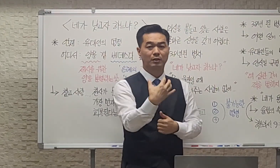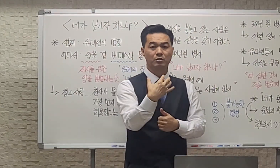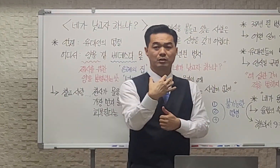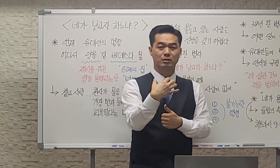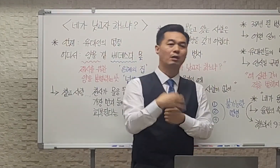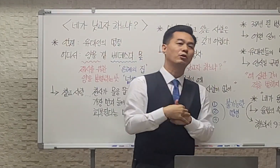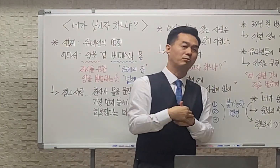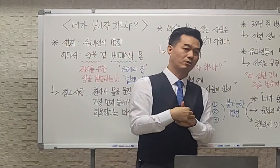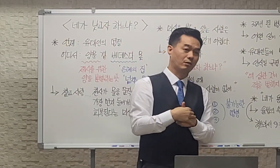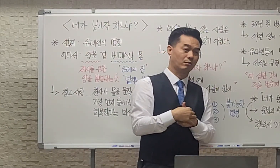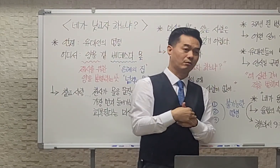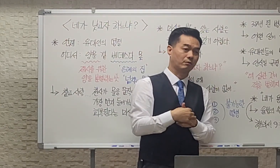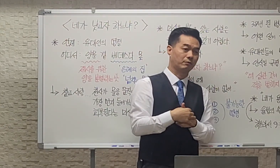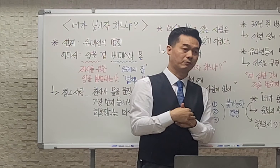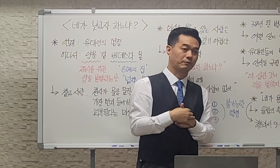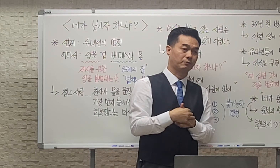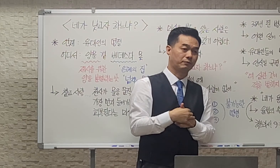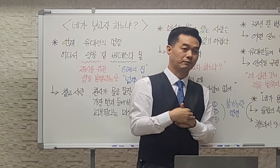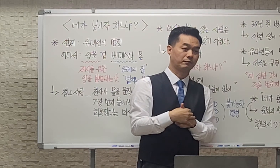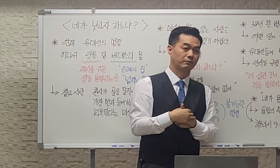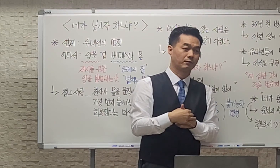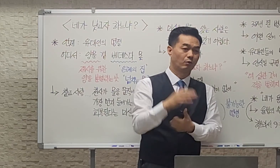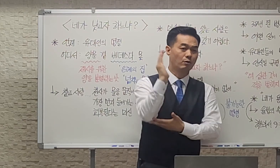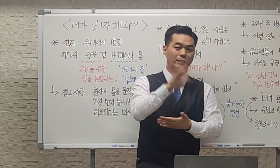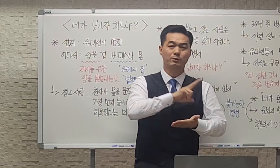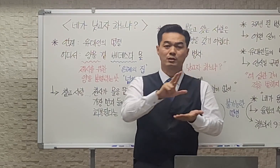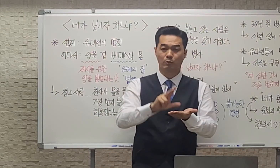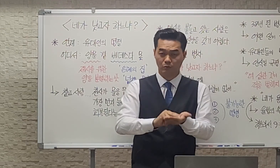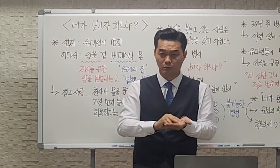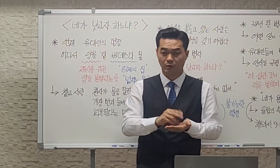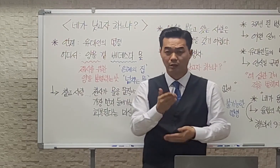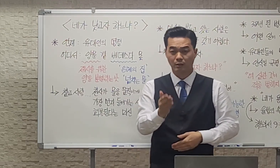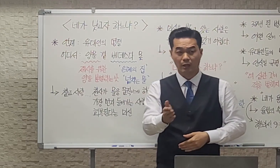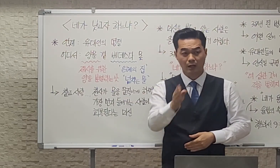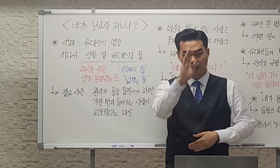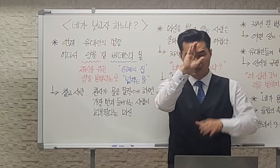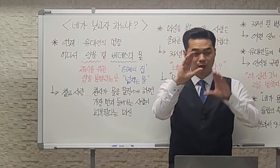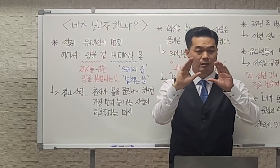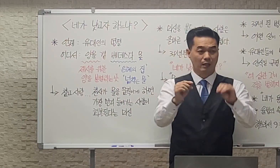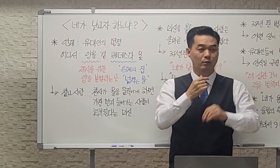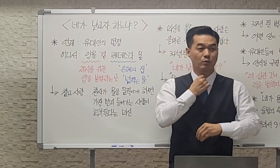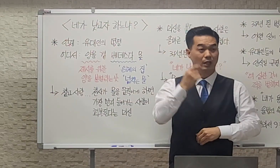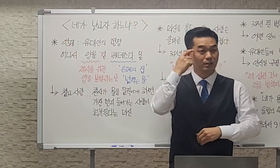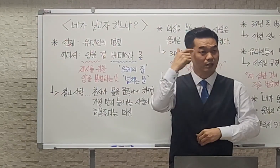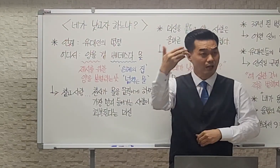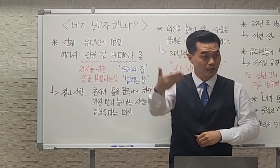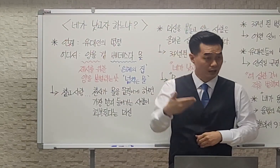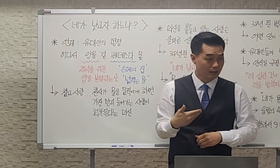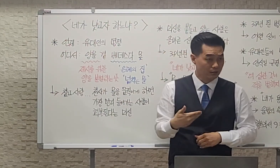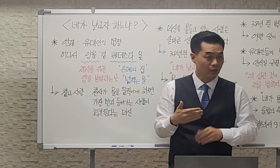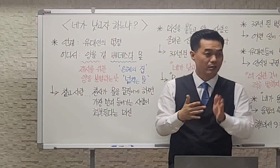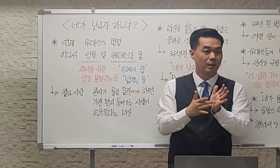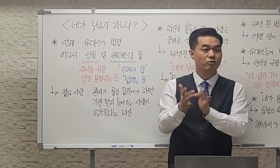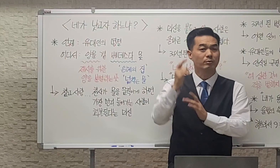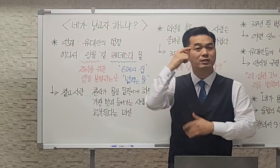맡겨진 사명입니다. 오늘 말씀의 제목은 내가 낫고자 하느냐라는 예수님의